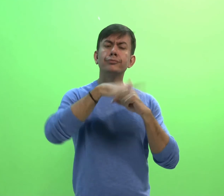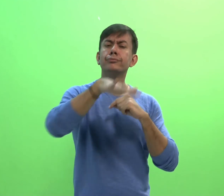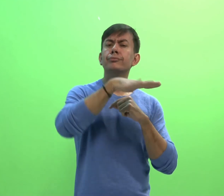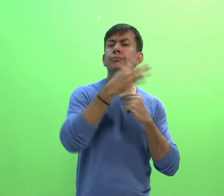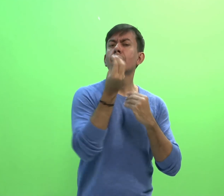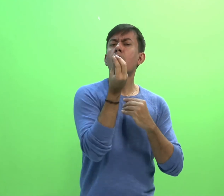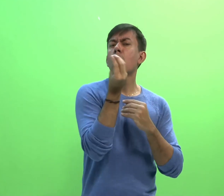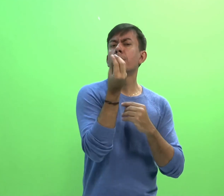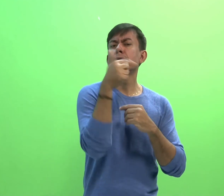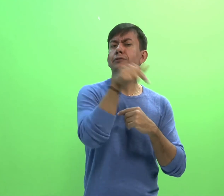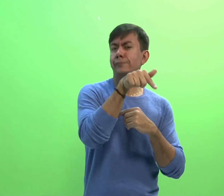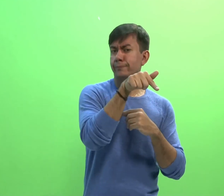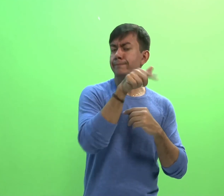e a outra área que vai ser